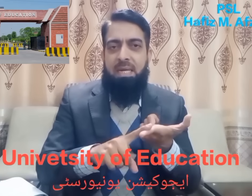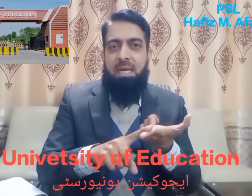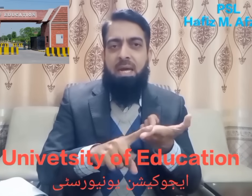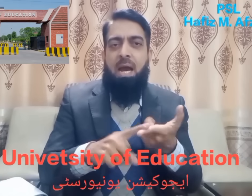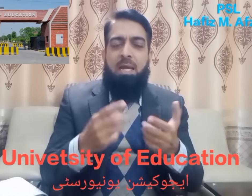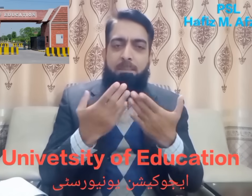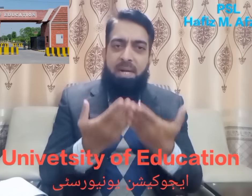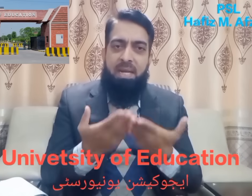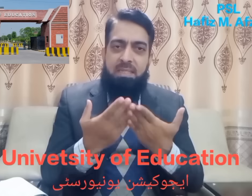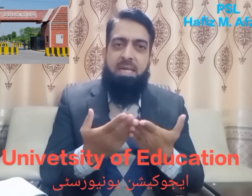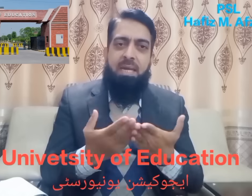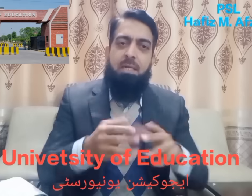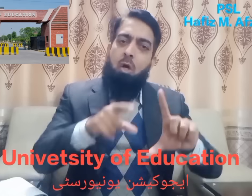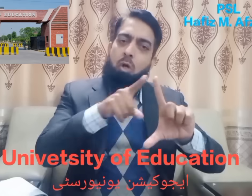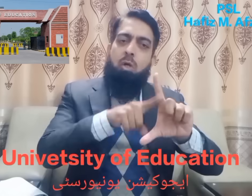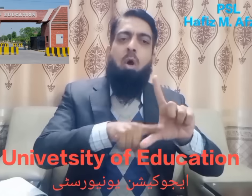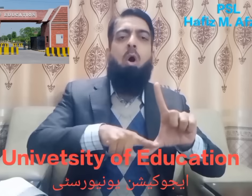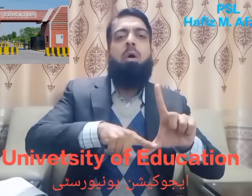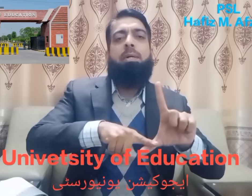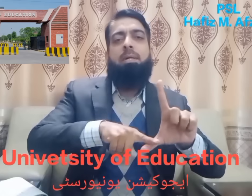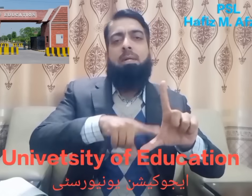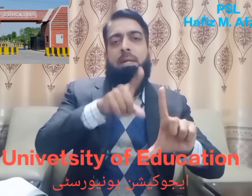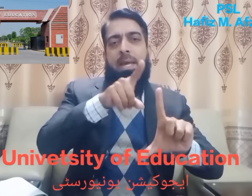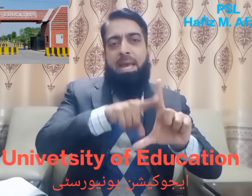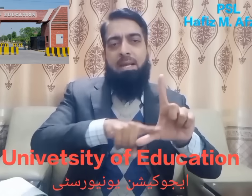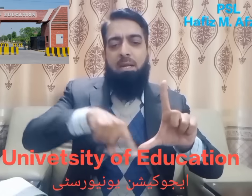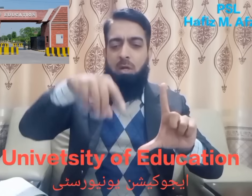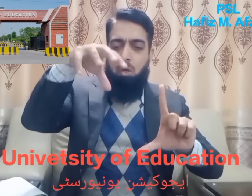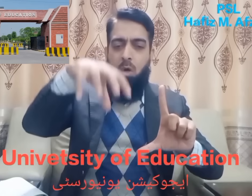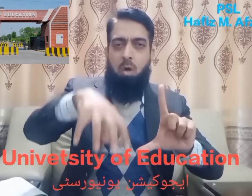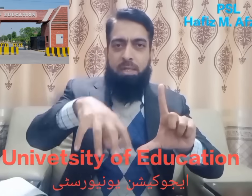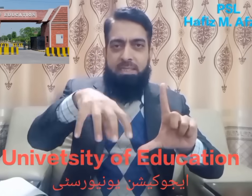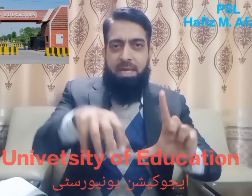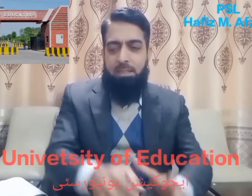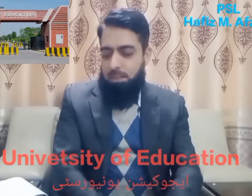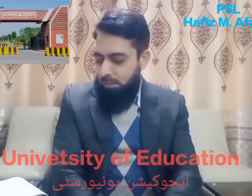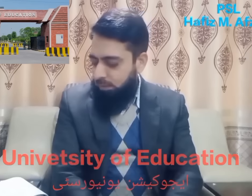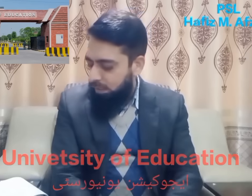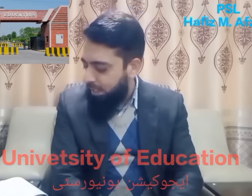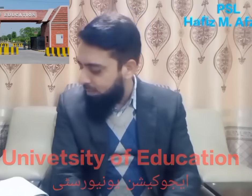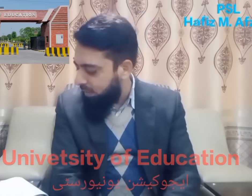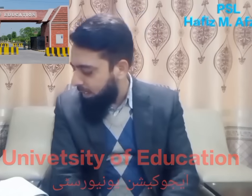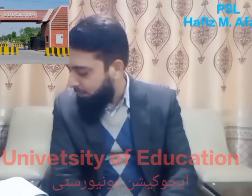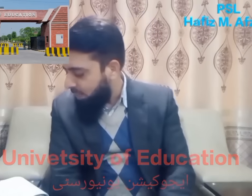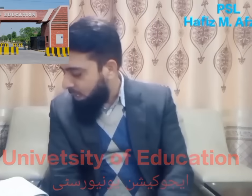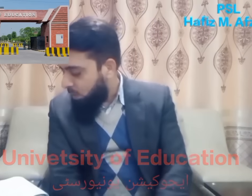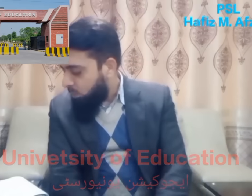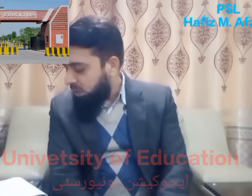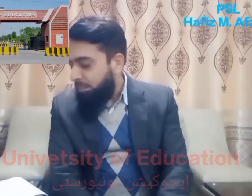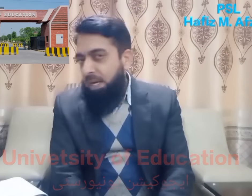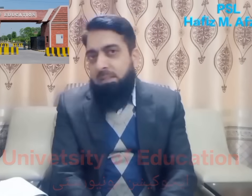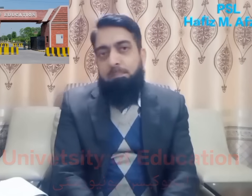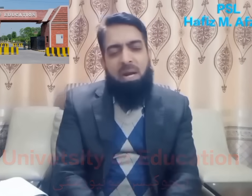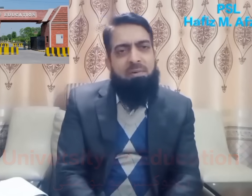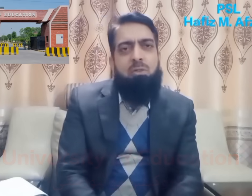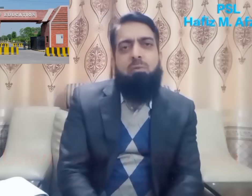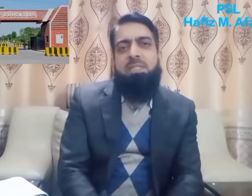UE आगे पढ़ने का साइन और लाहौर L लाहौर का साइन ये कर देंगे। उसके बाद प्राइवेट